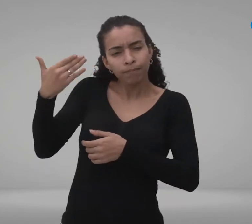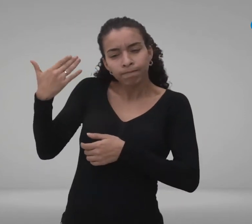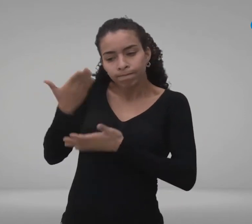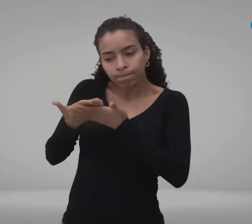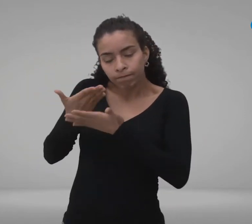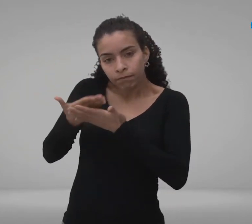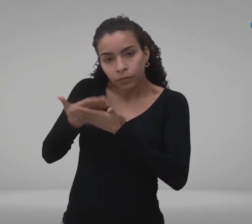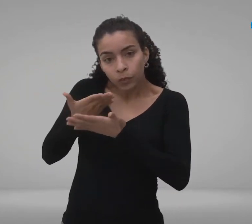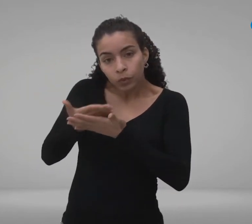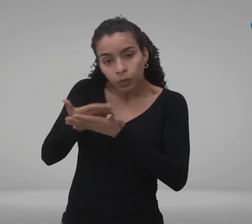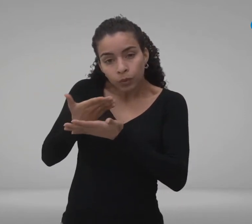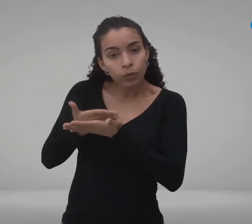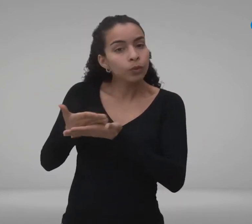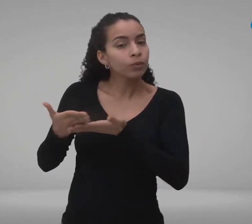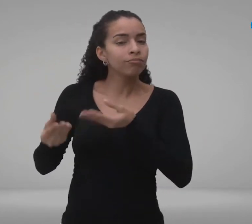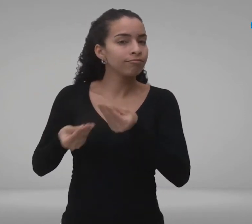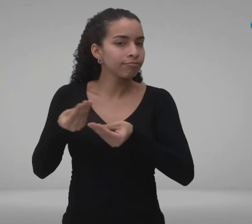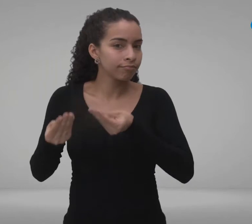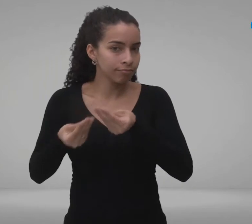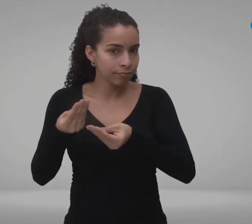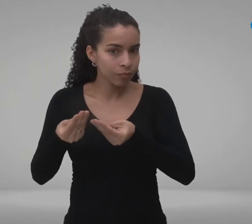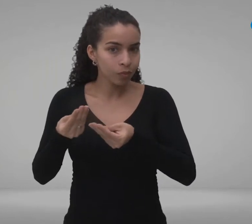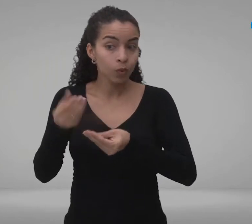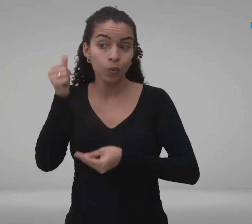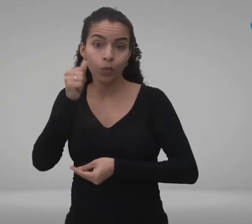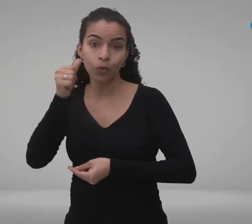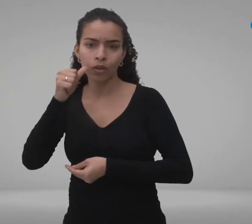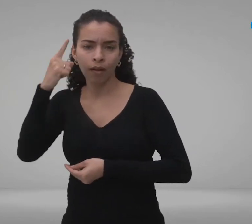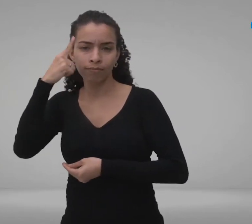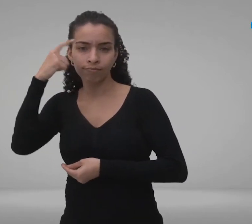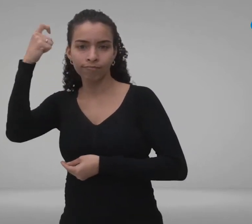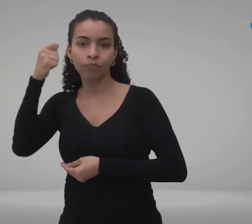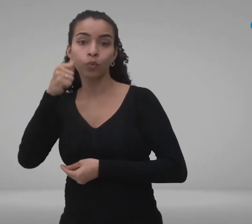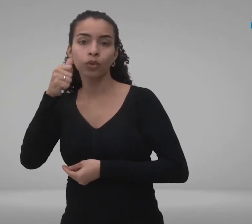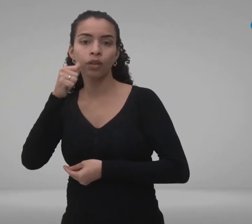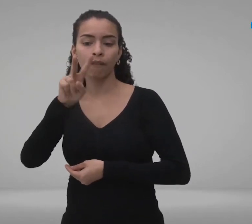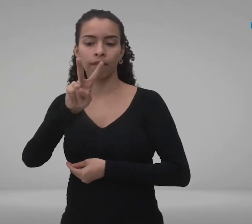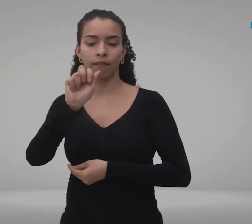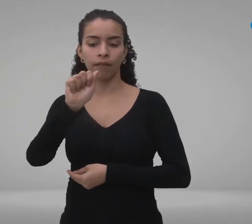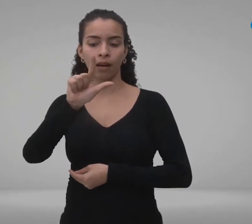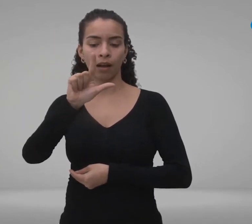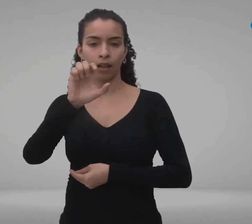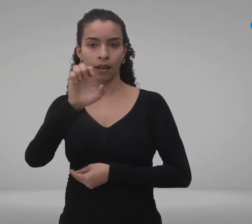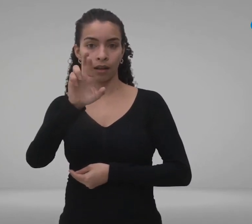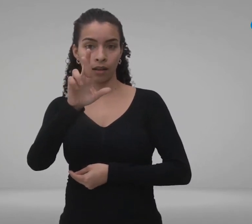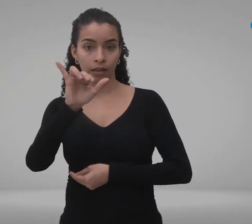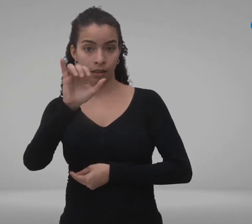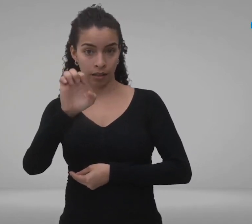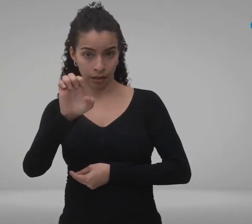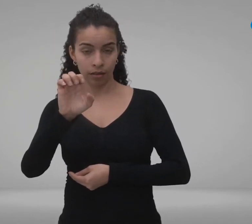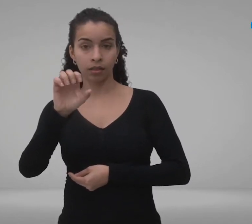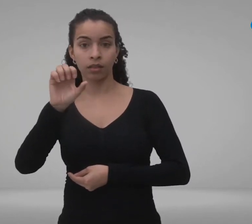estudos, eles iniciaram a partir da ideia de Valerie Sutton, que era uma dançarina, uma